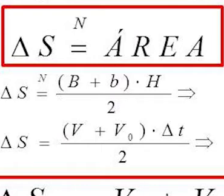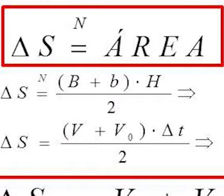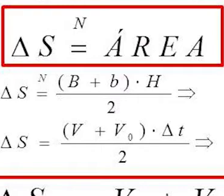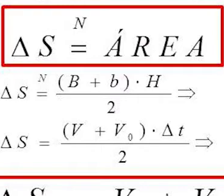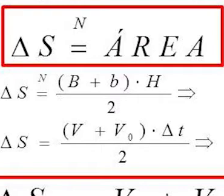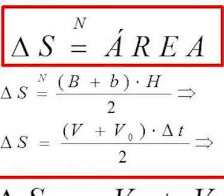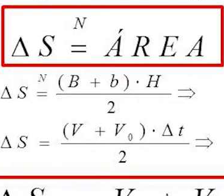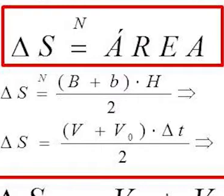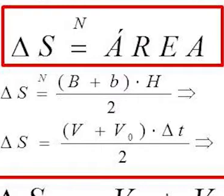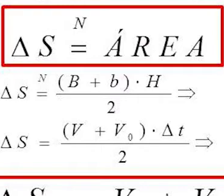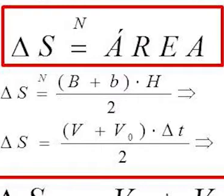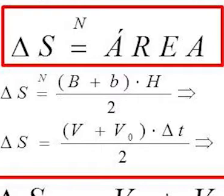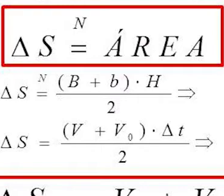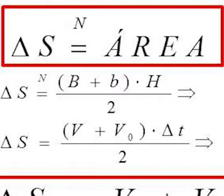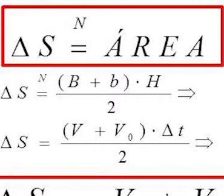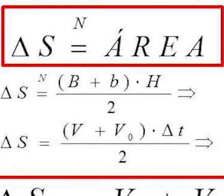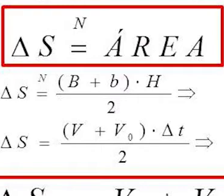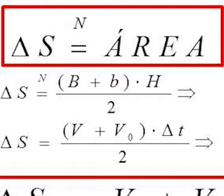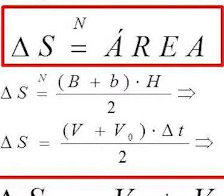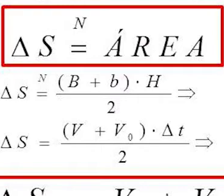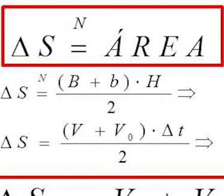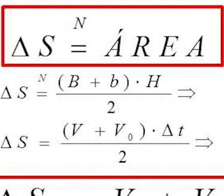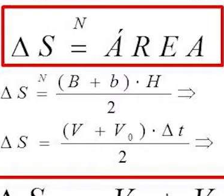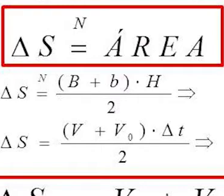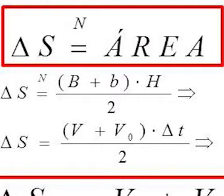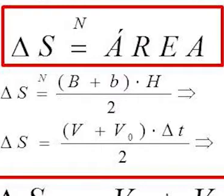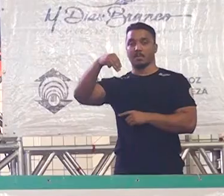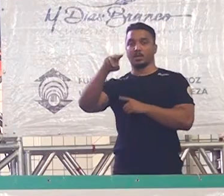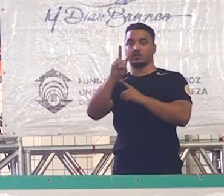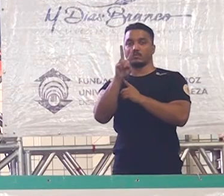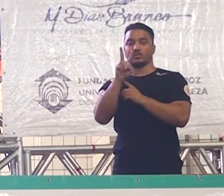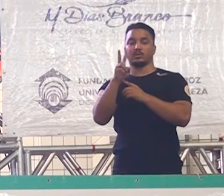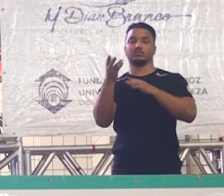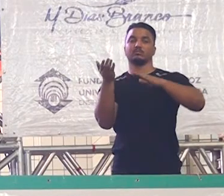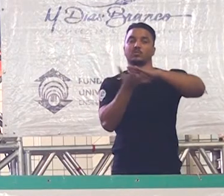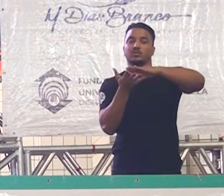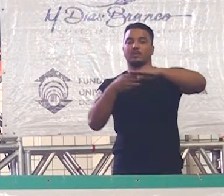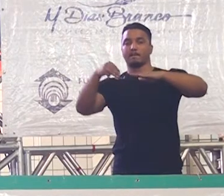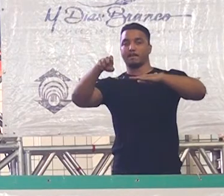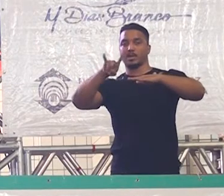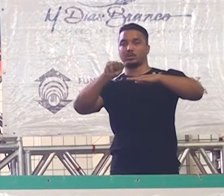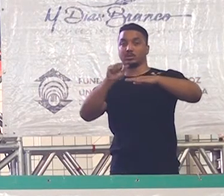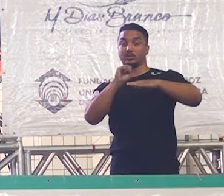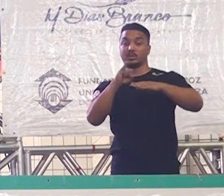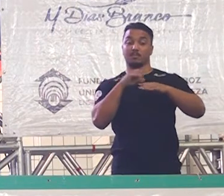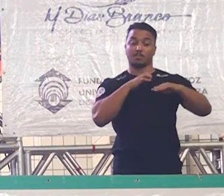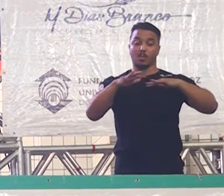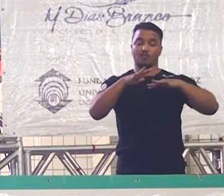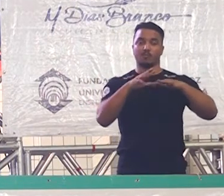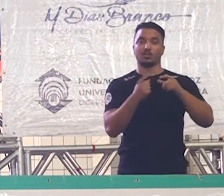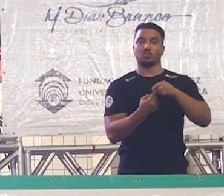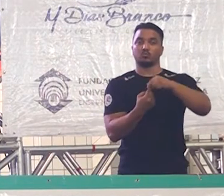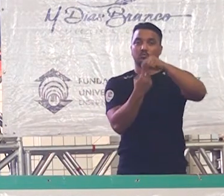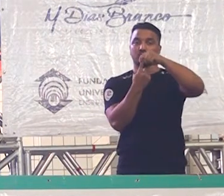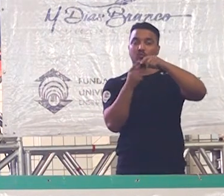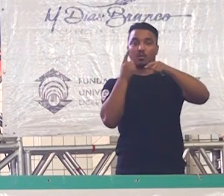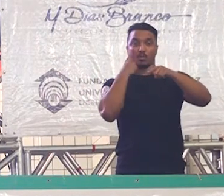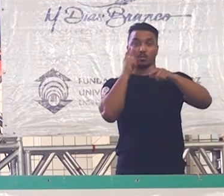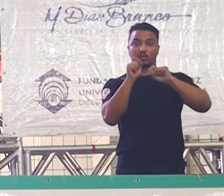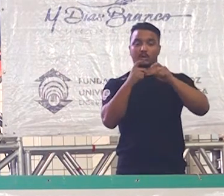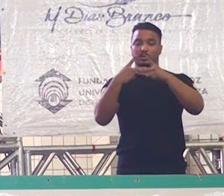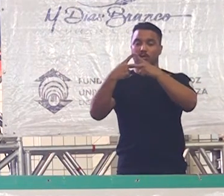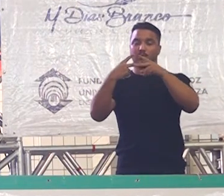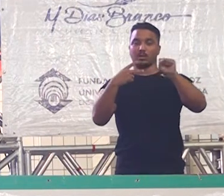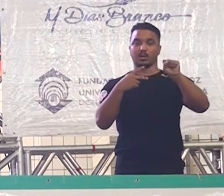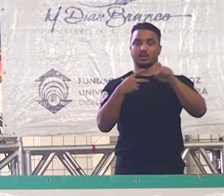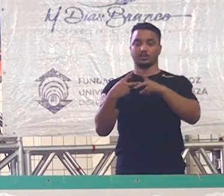que o exercício te pedir para achar a velocidade média, se ele citar para você que o movimento é uniforme, velocidade média é ΔS